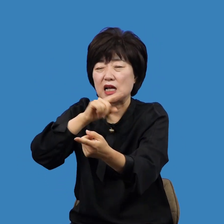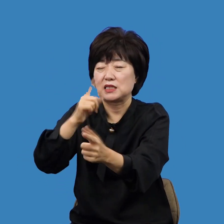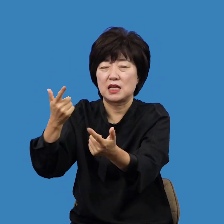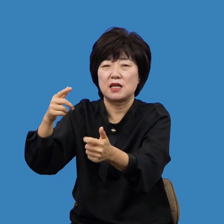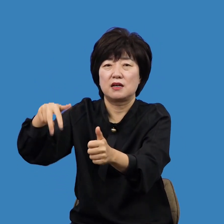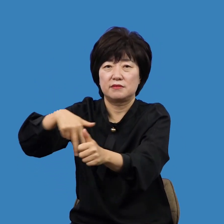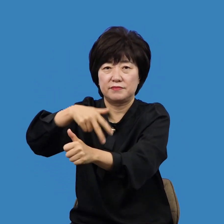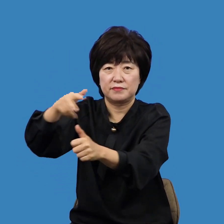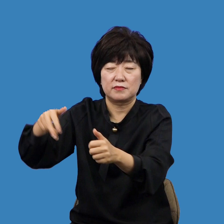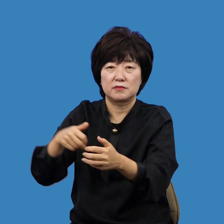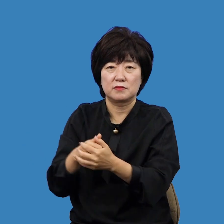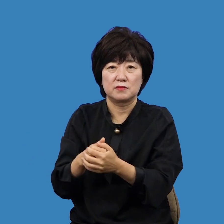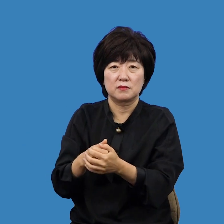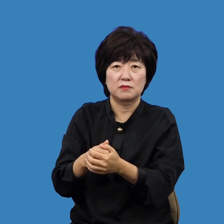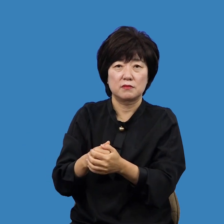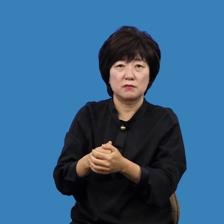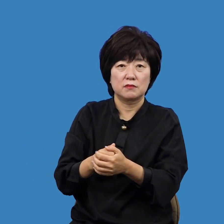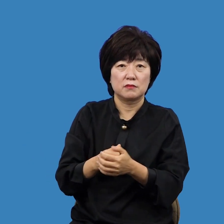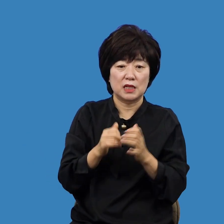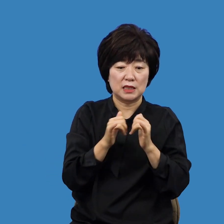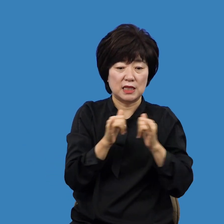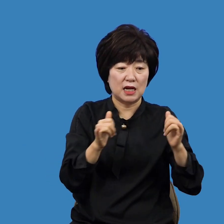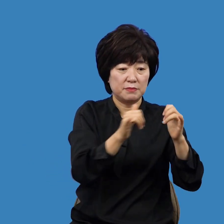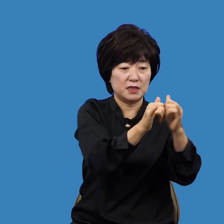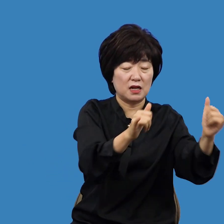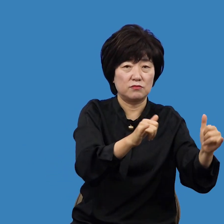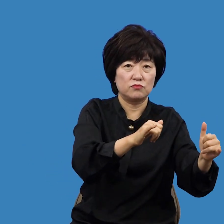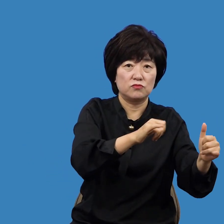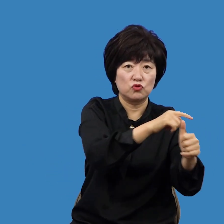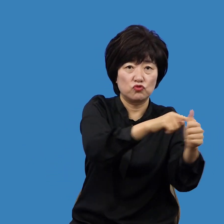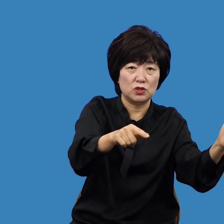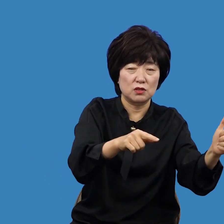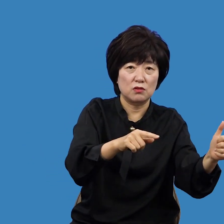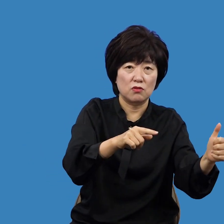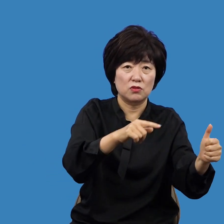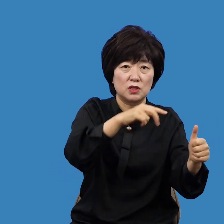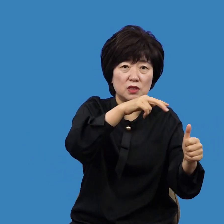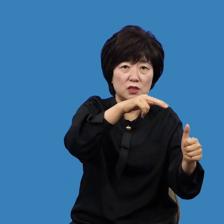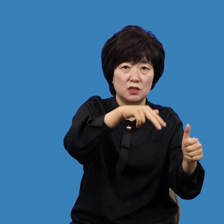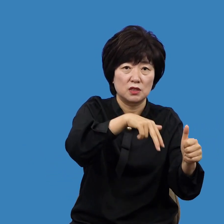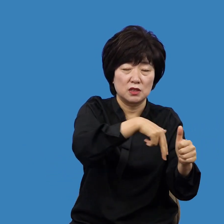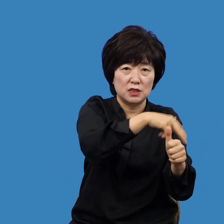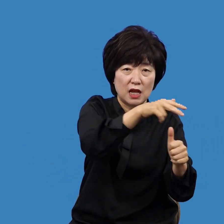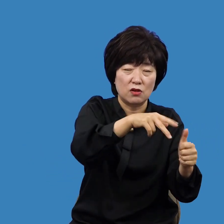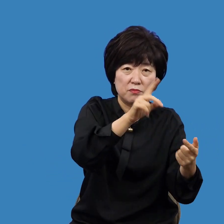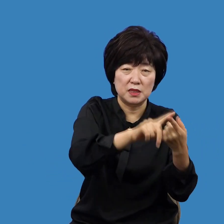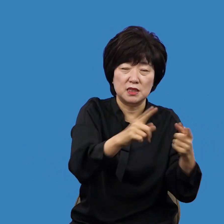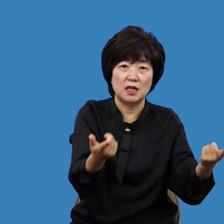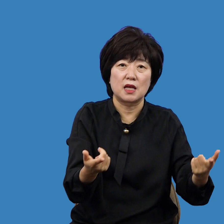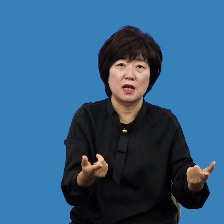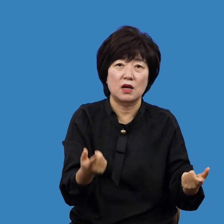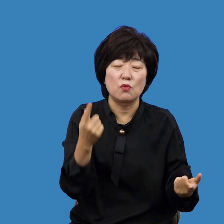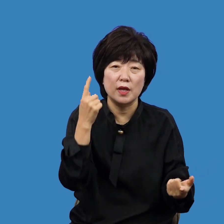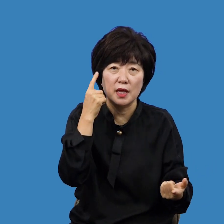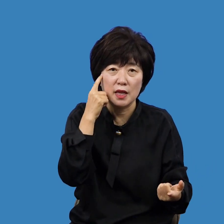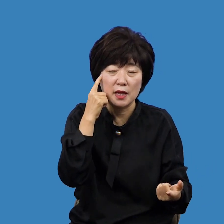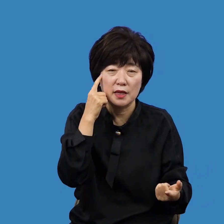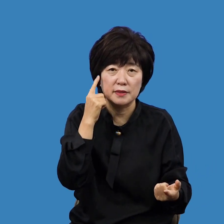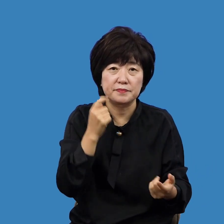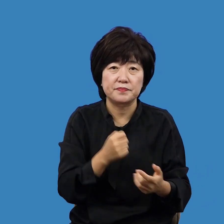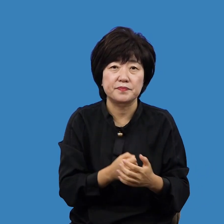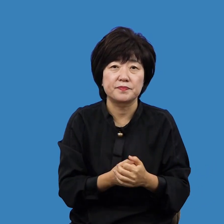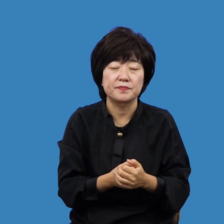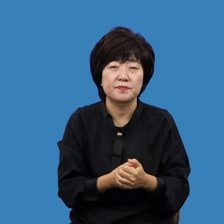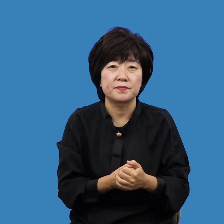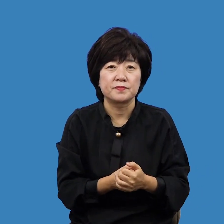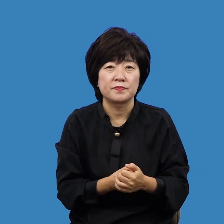그러면 사자가 사슴을 죽이는 건 자연스러운데 사람이 사람을 죽이는 건 왜 자연스럽지 않아? 이게 그러니까 이